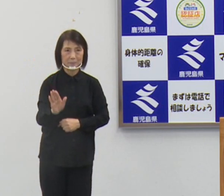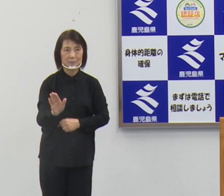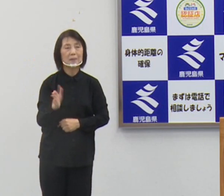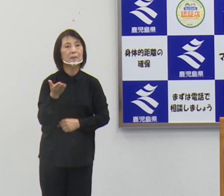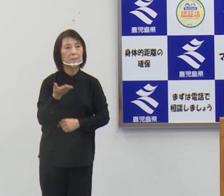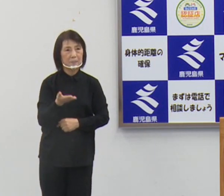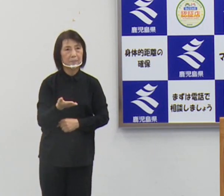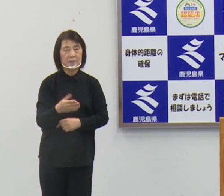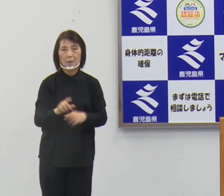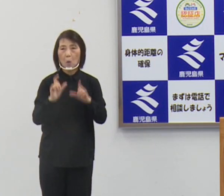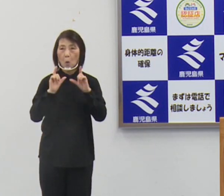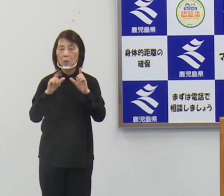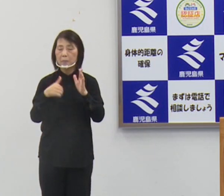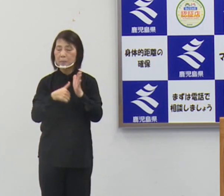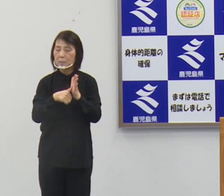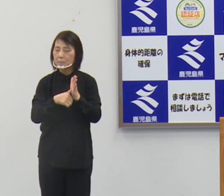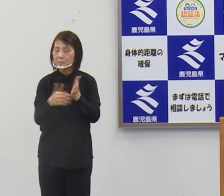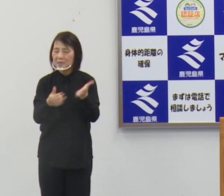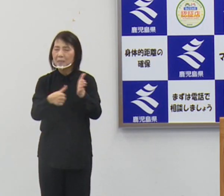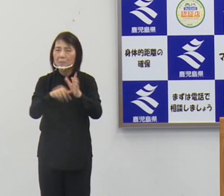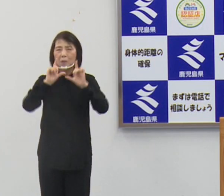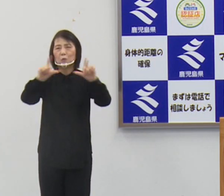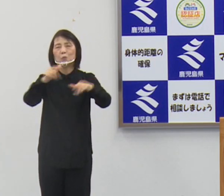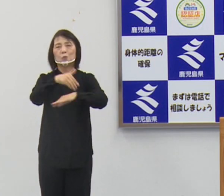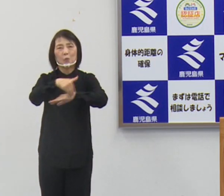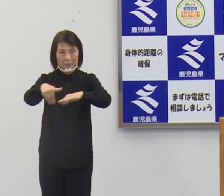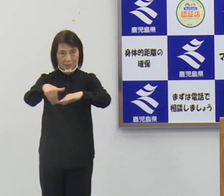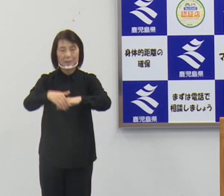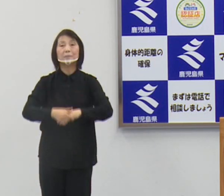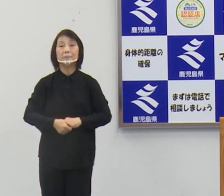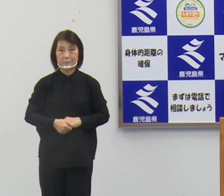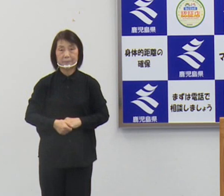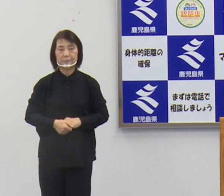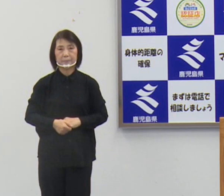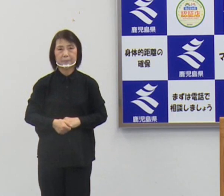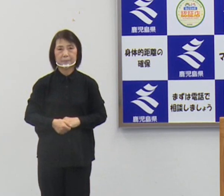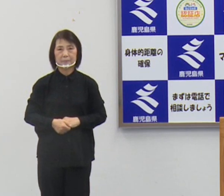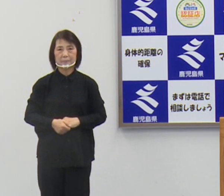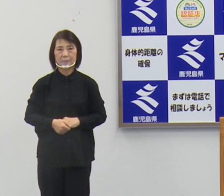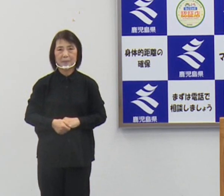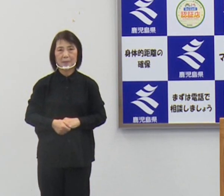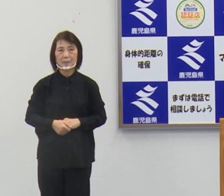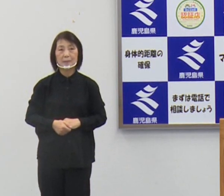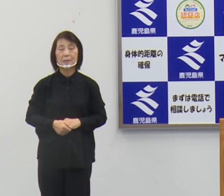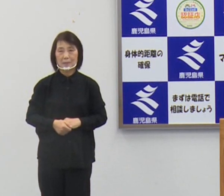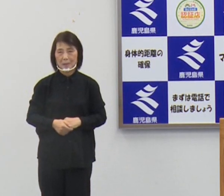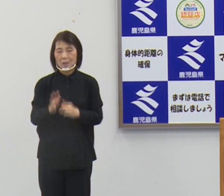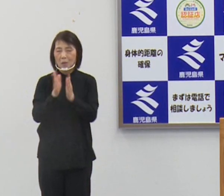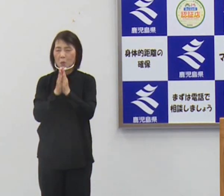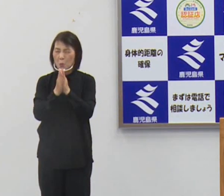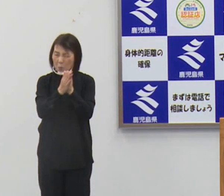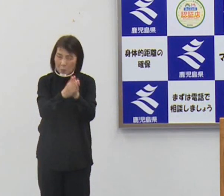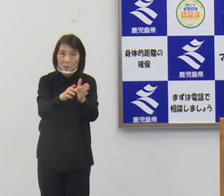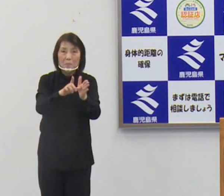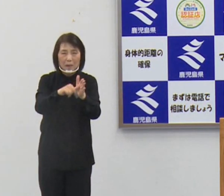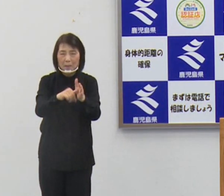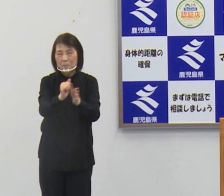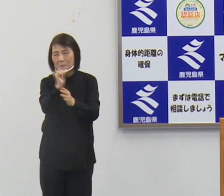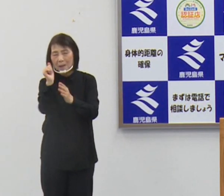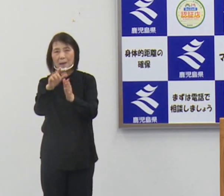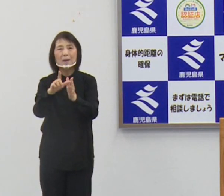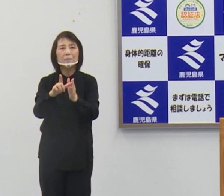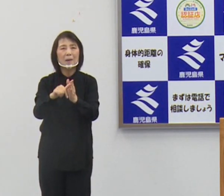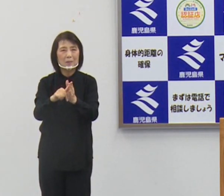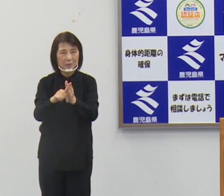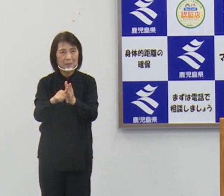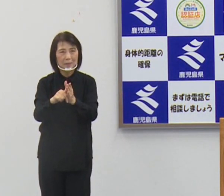公表することといたします。またその後の調査においても要請に応じていただけない場合には過料